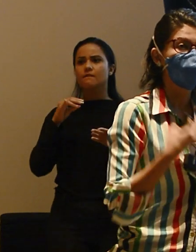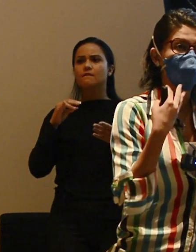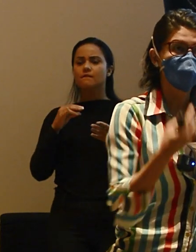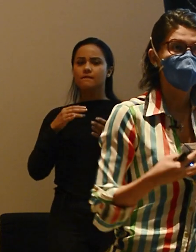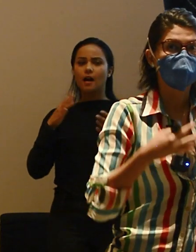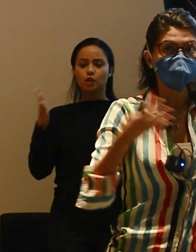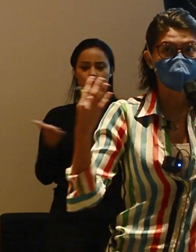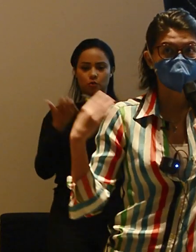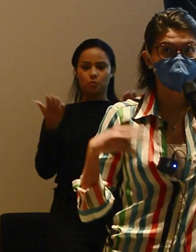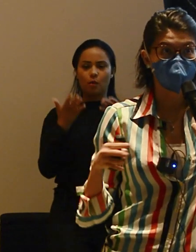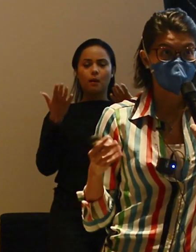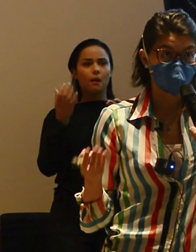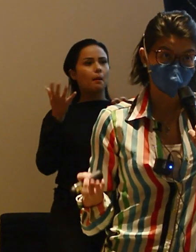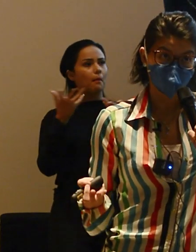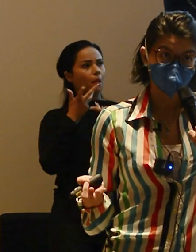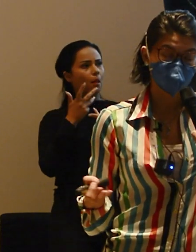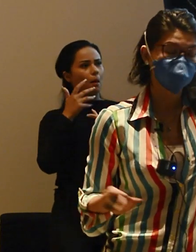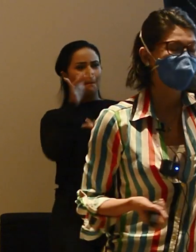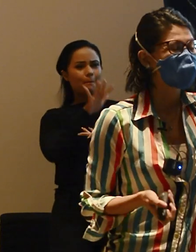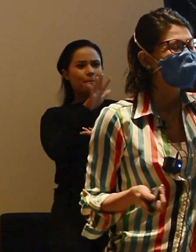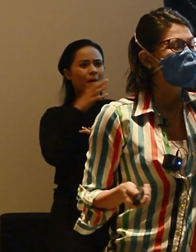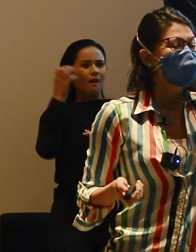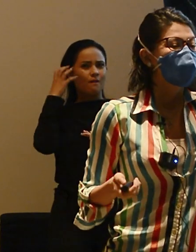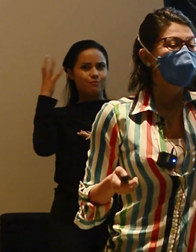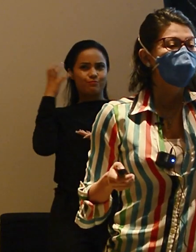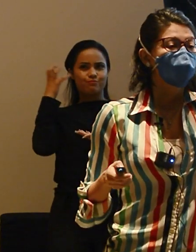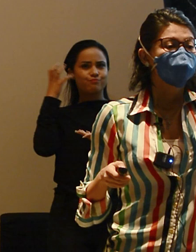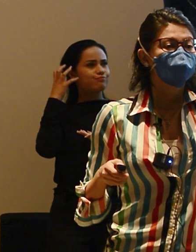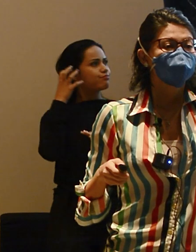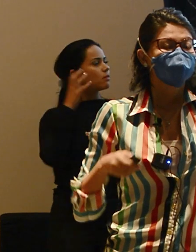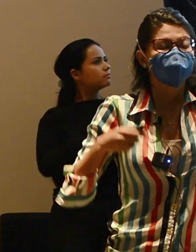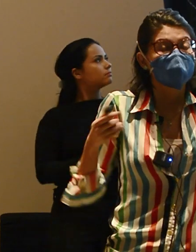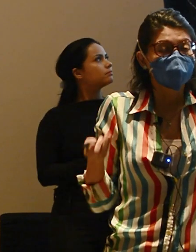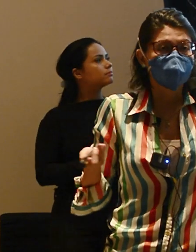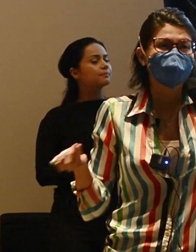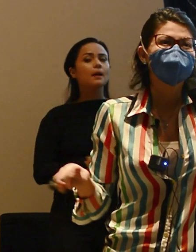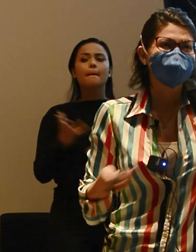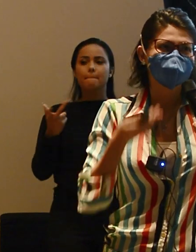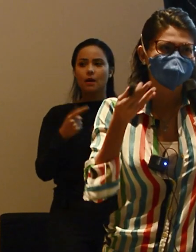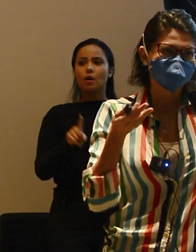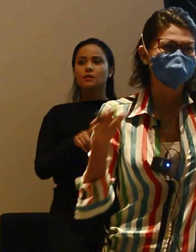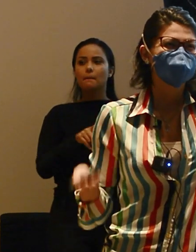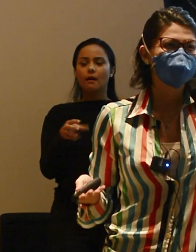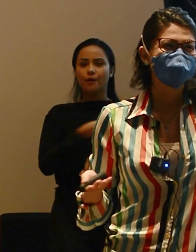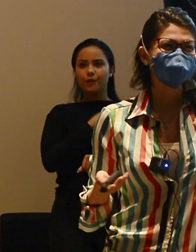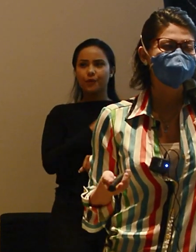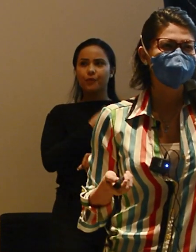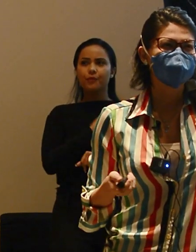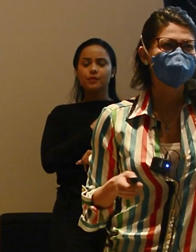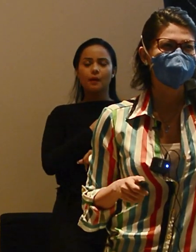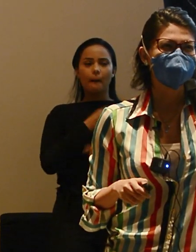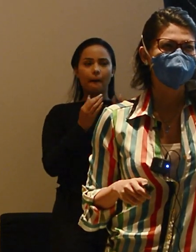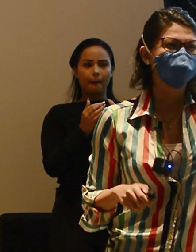melhor o entendimento da fala em ambientes com muito barulho e melhorar a qualidade de vida dos pacientes